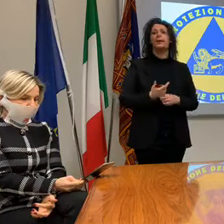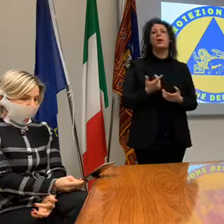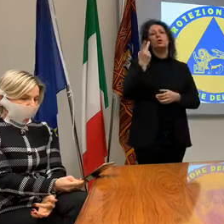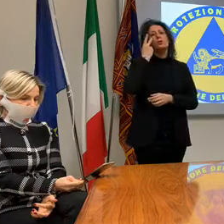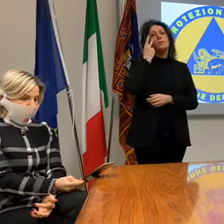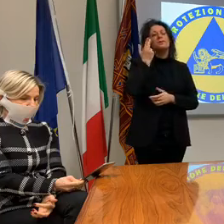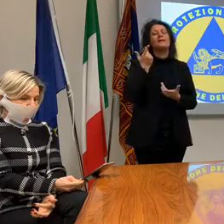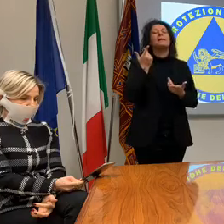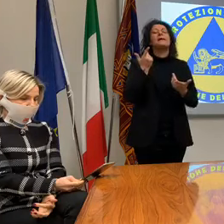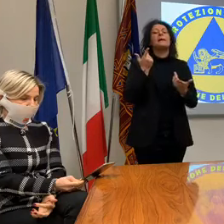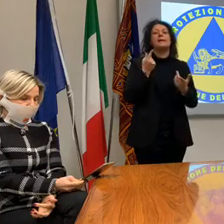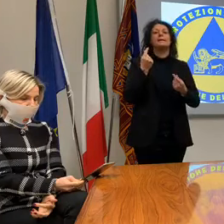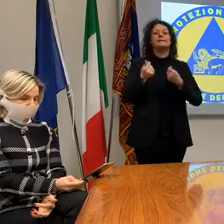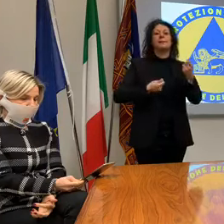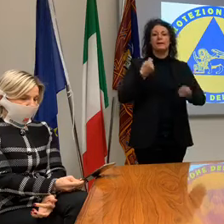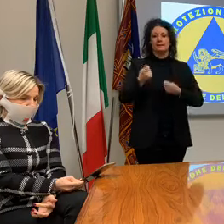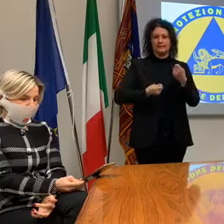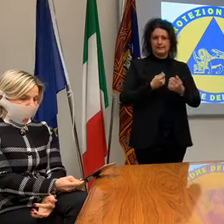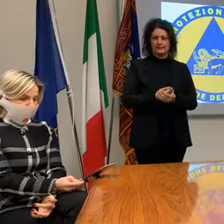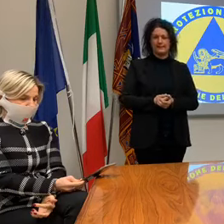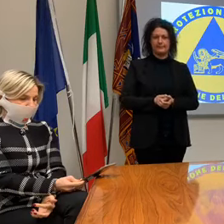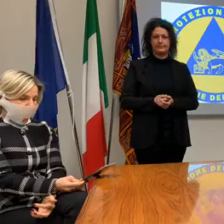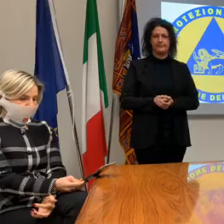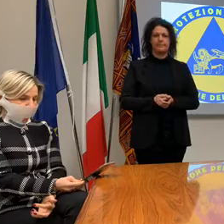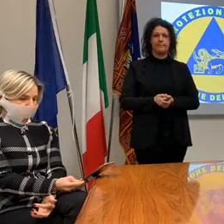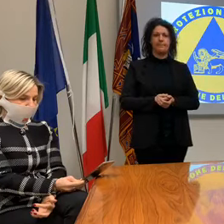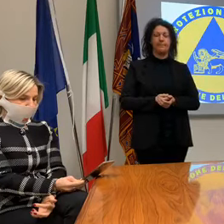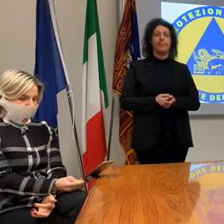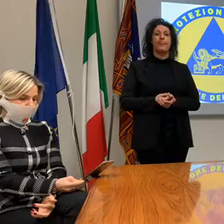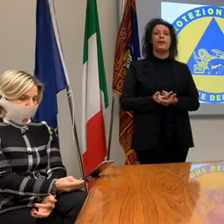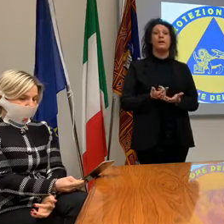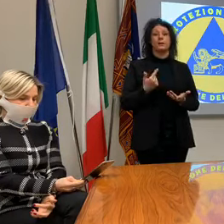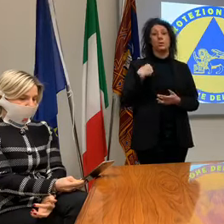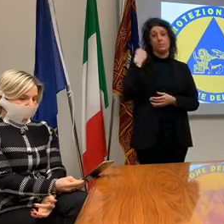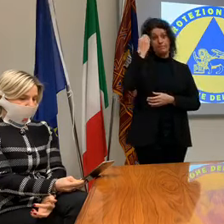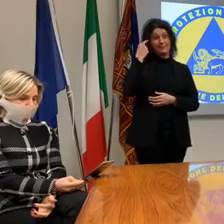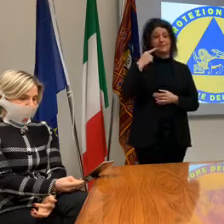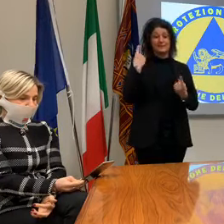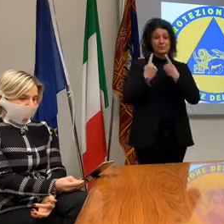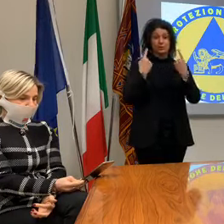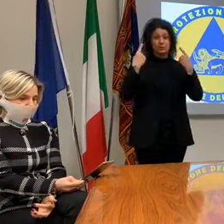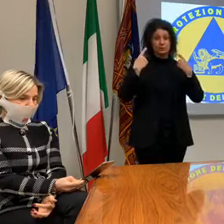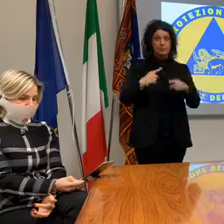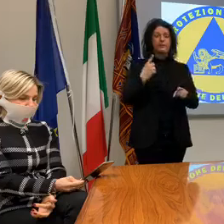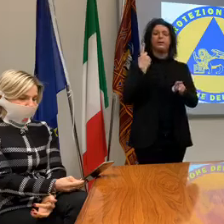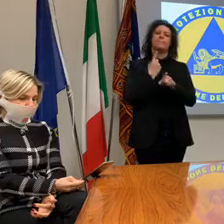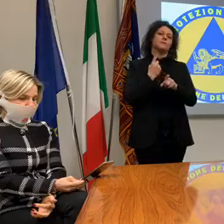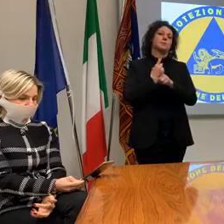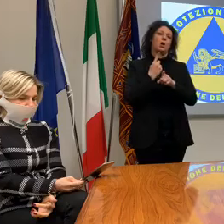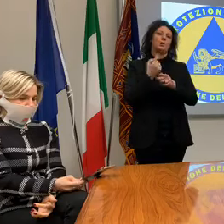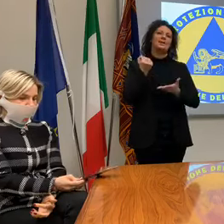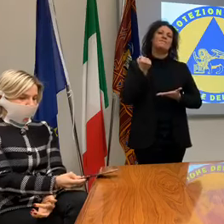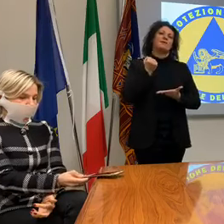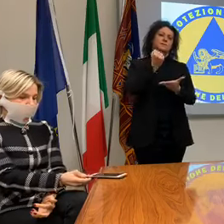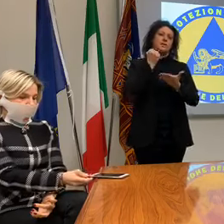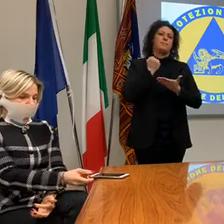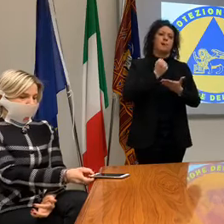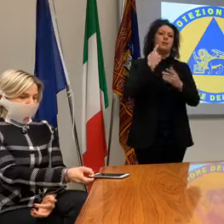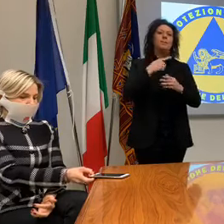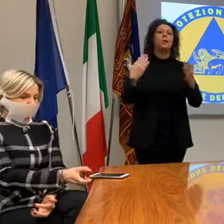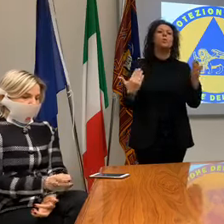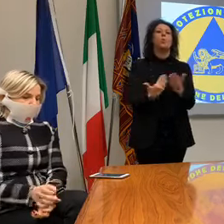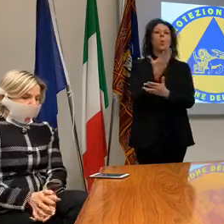vantaggioso. E penso che con una tragedia come questa si dovrebbe anche investire molto di più sulle nuove strutture, da qui al futuro, di fare